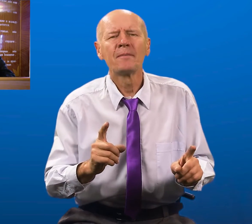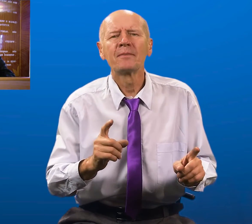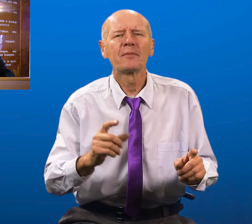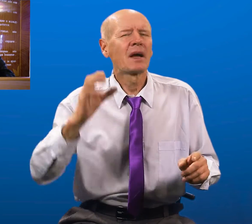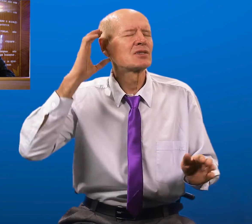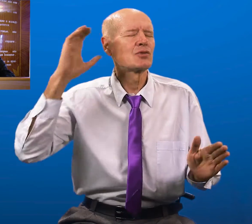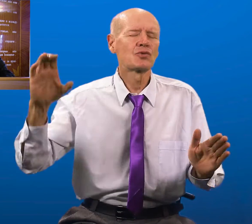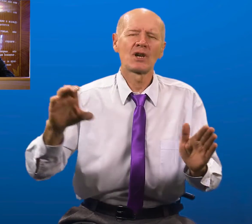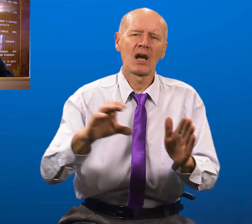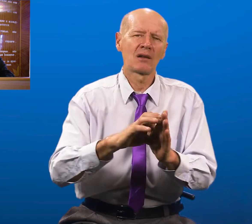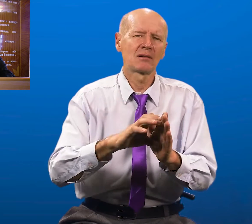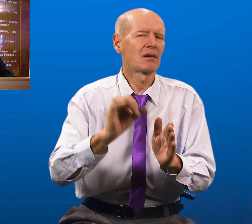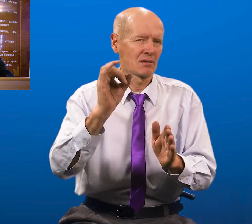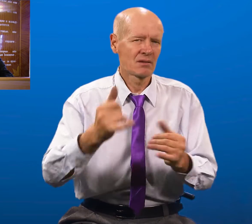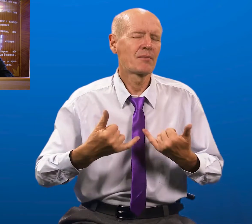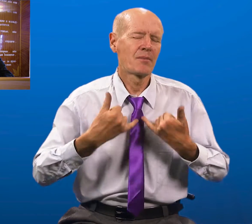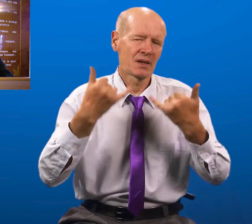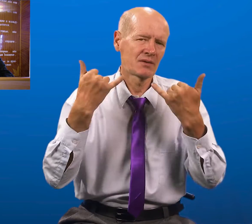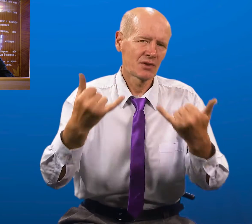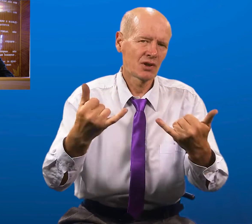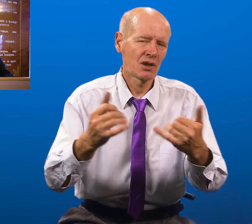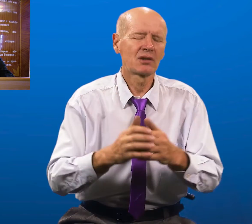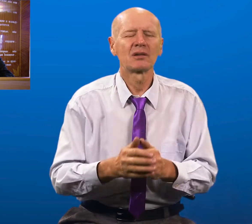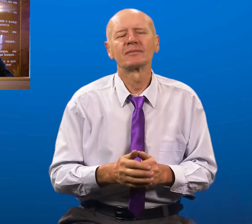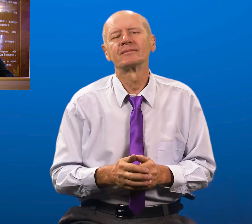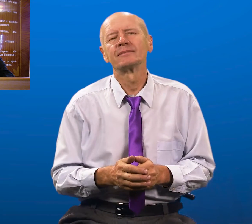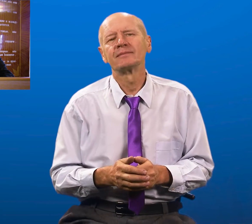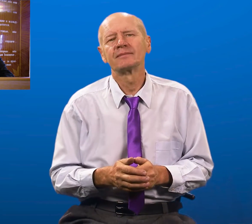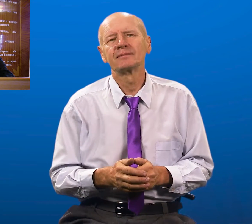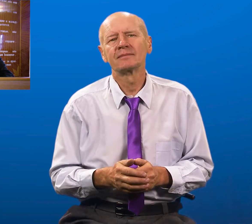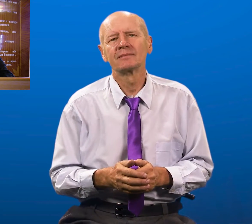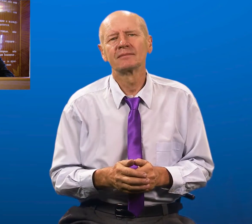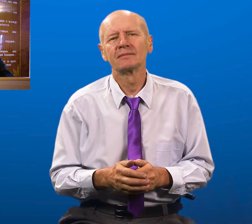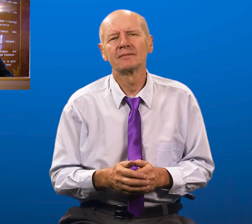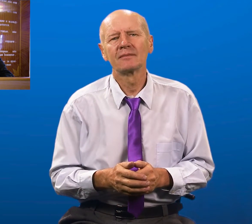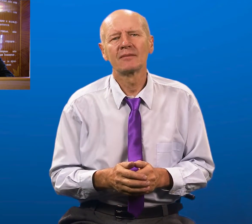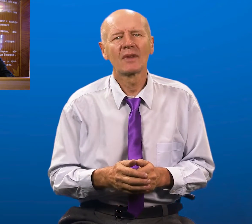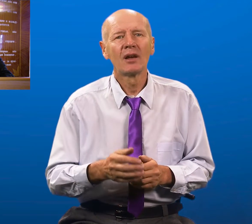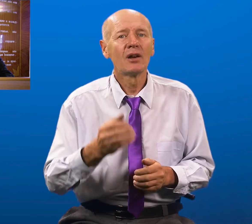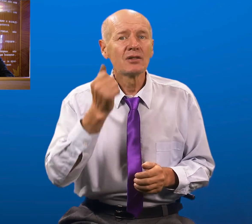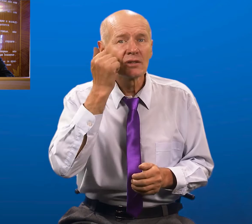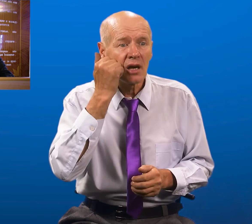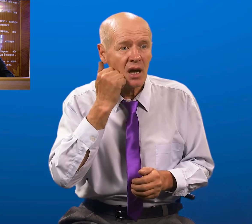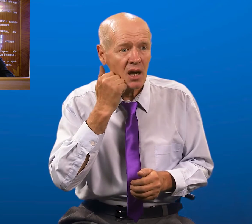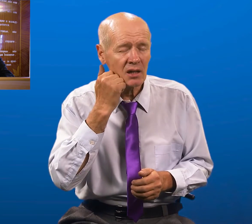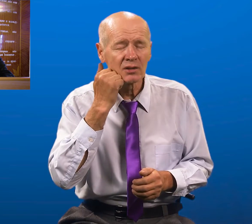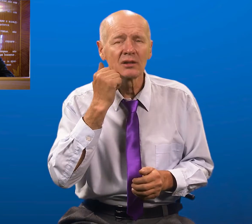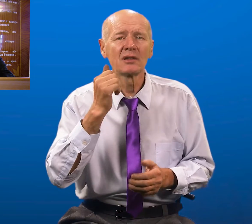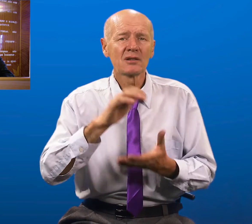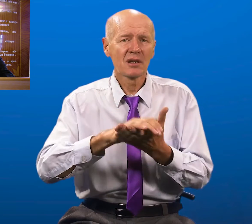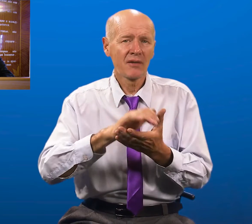прошлом забыл Бога, перестал соблюдать Божий закон в рамках взаимоотношений завета,